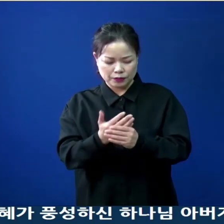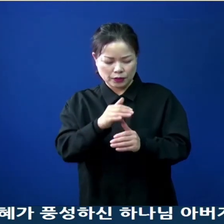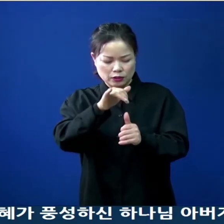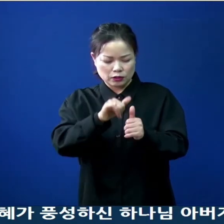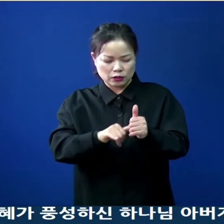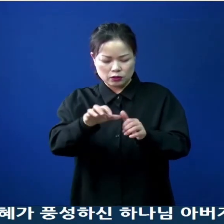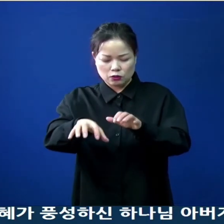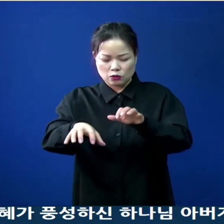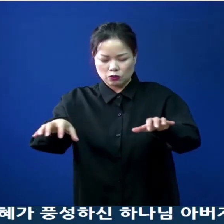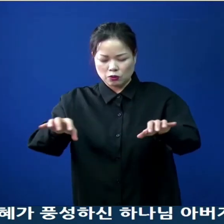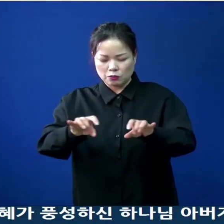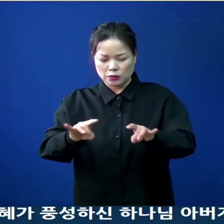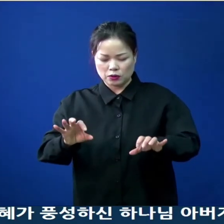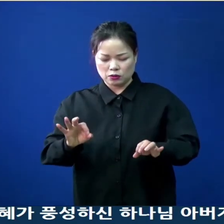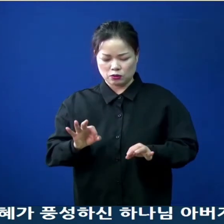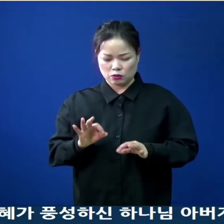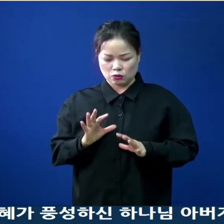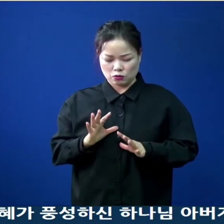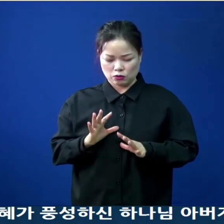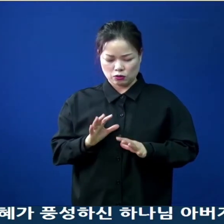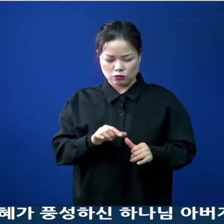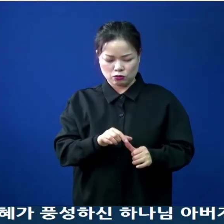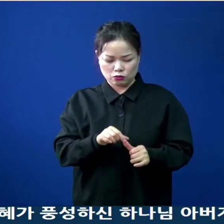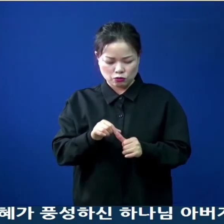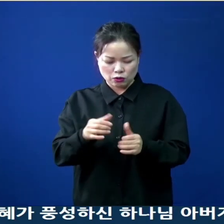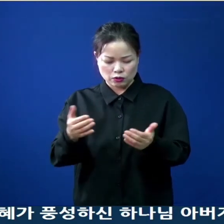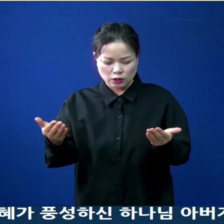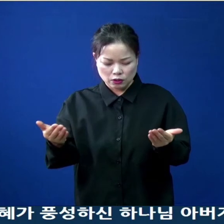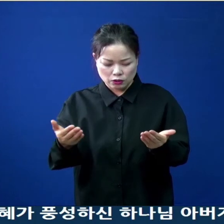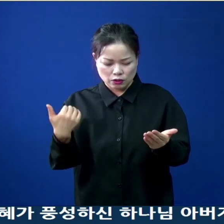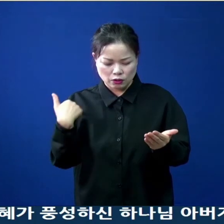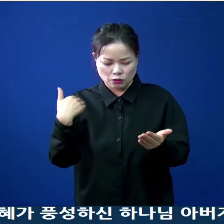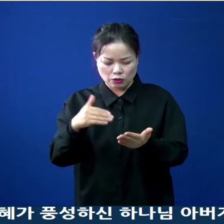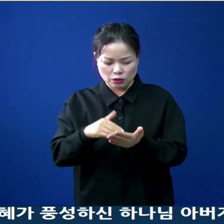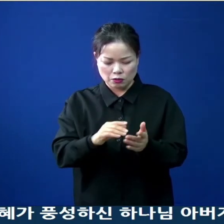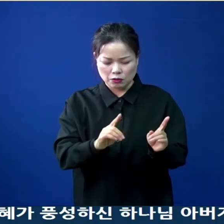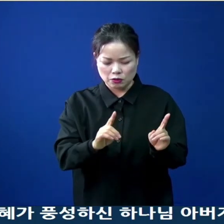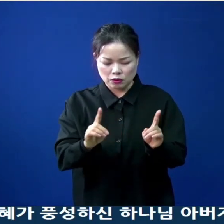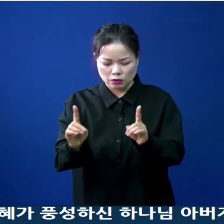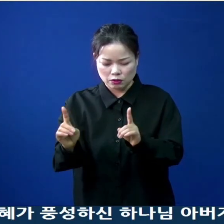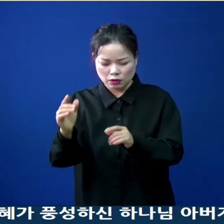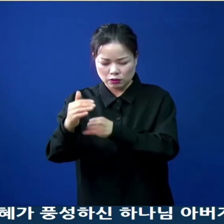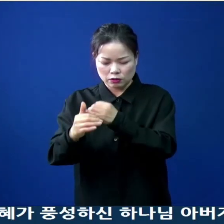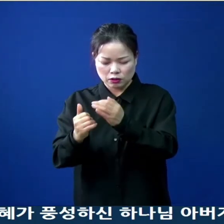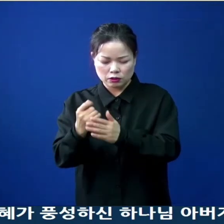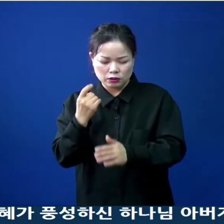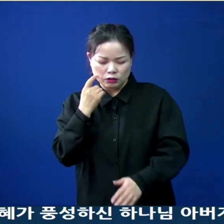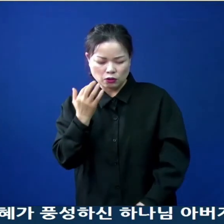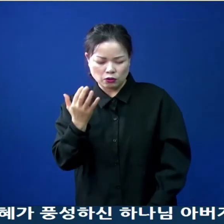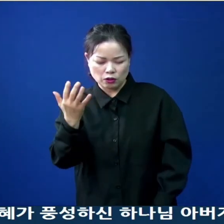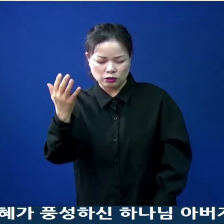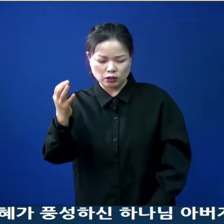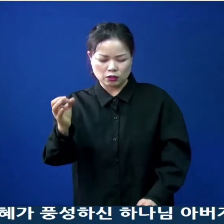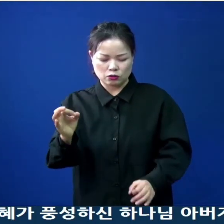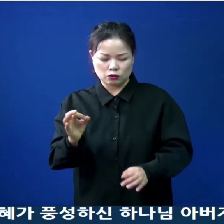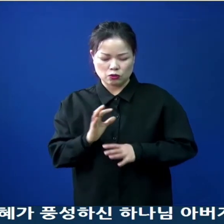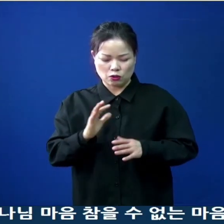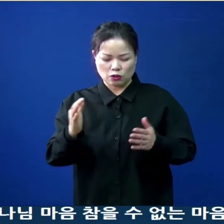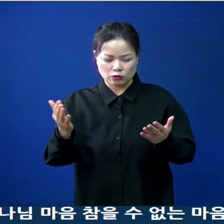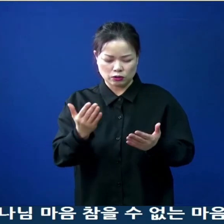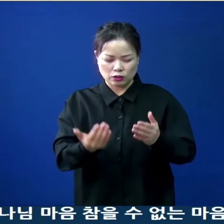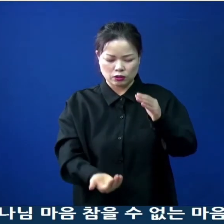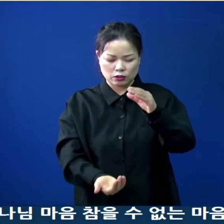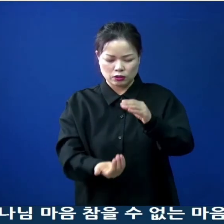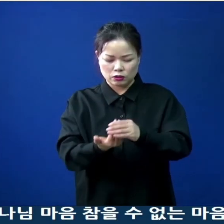섬기는 현장마다 놀란 구원의 역사, 회복의 역사, 하나님이 영광 받으시는 놀라운 역사가